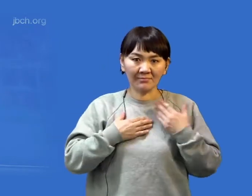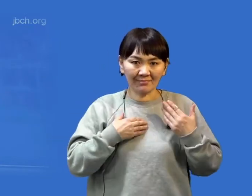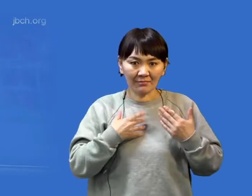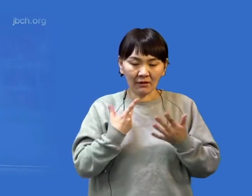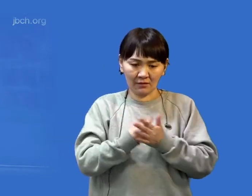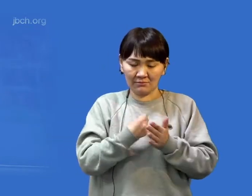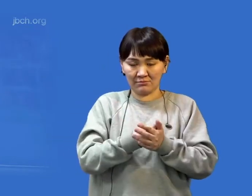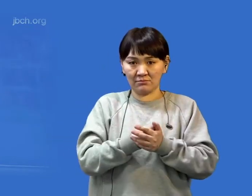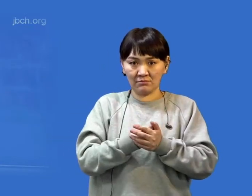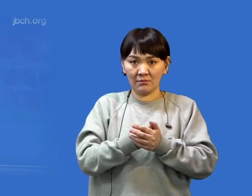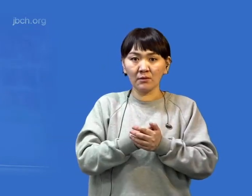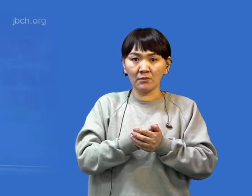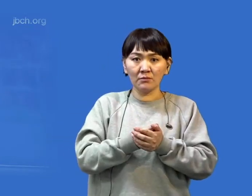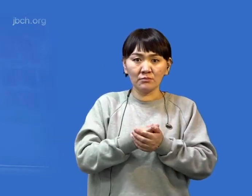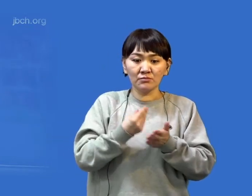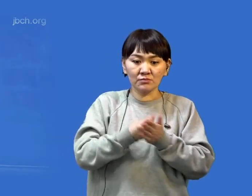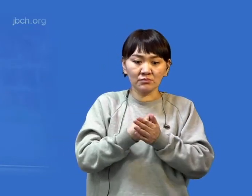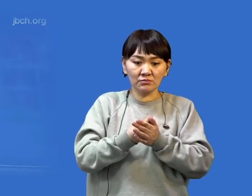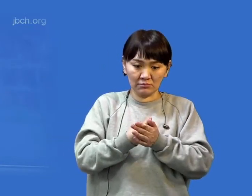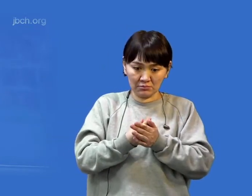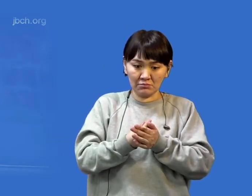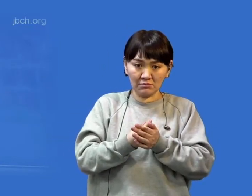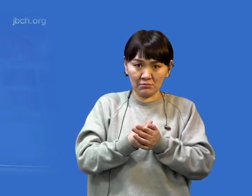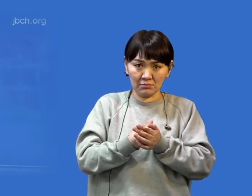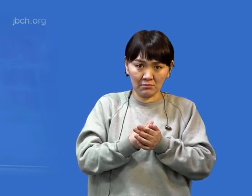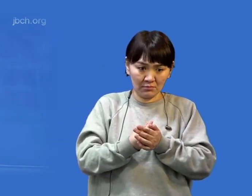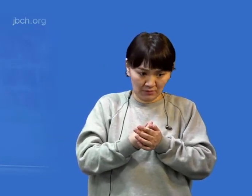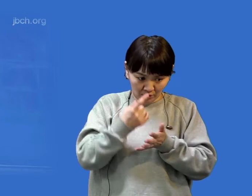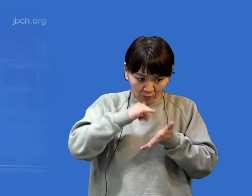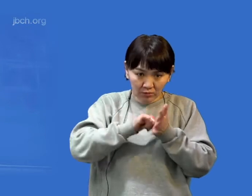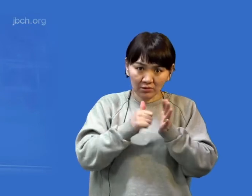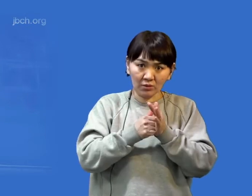хүмүүсээ юу ч хийхгүй зүгээр тэнгэр хараад л байж гисүү биш үү?